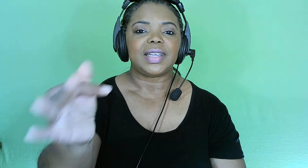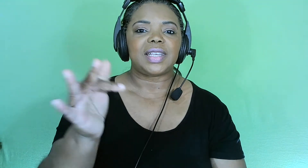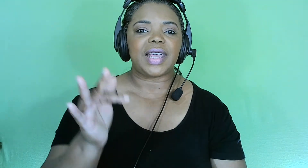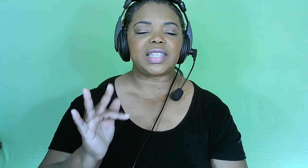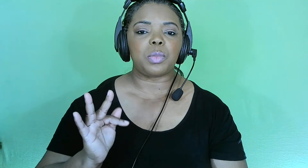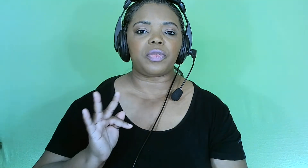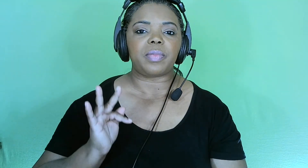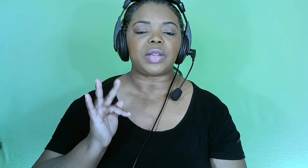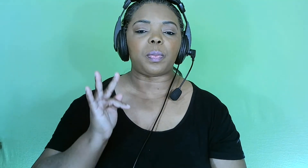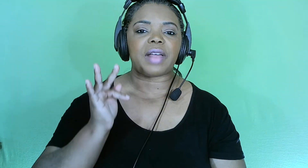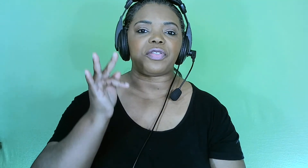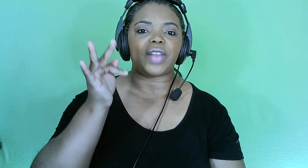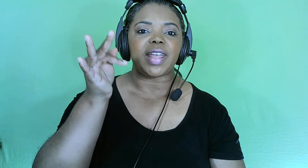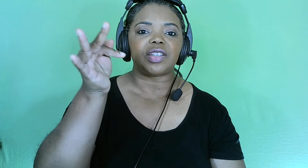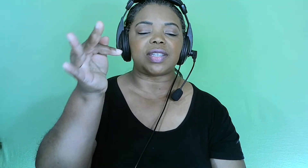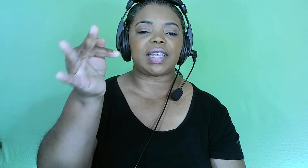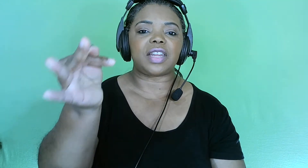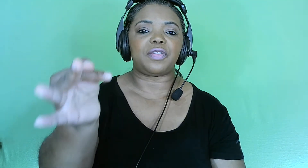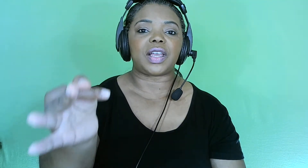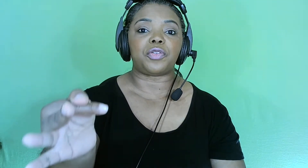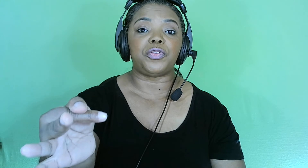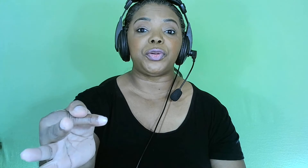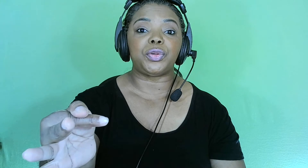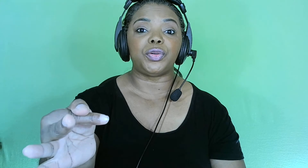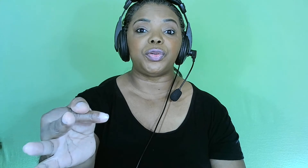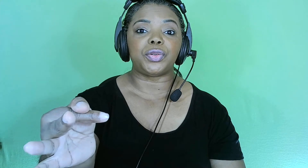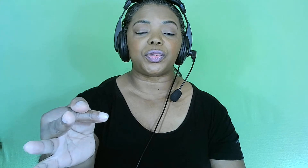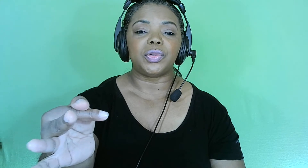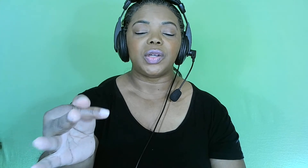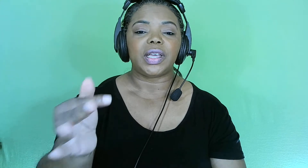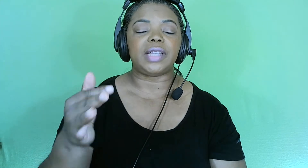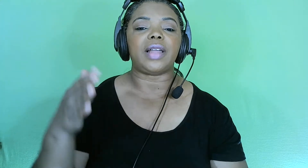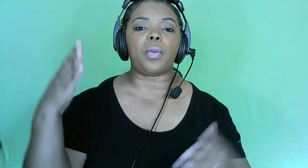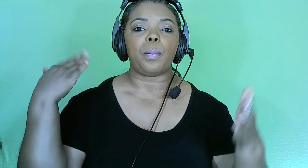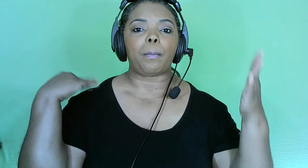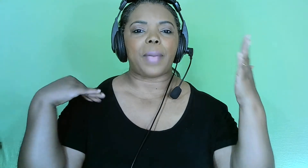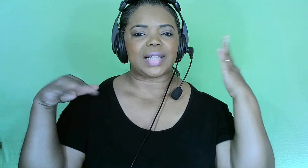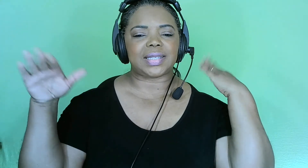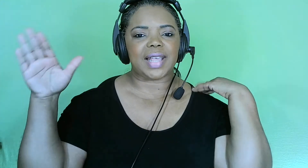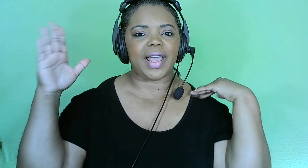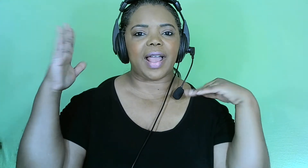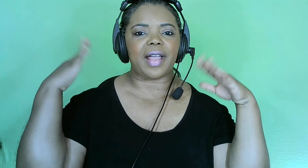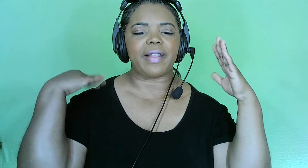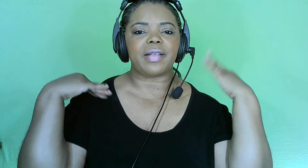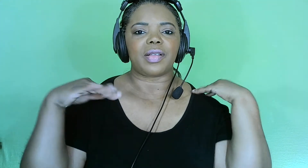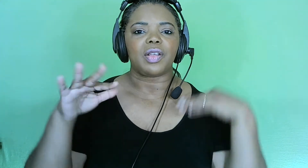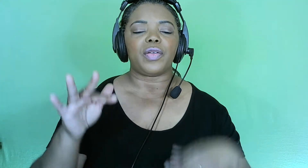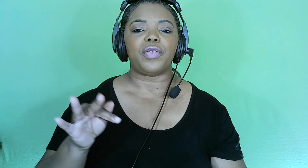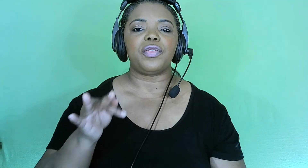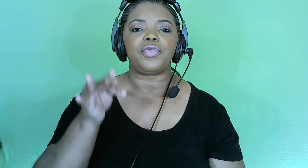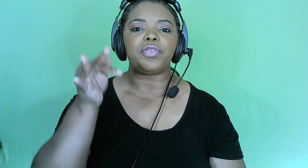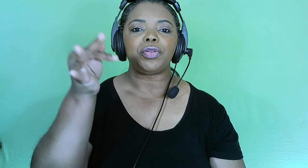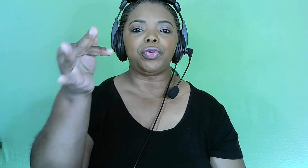Que esse movimento para frente significa futuro. Então, passear,